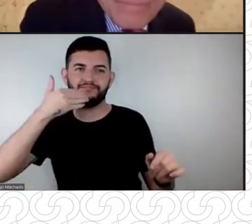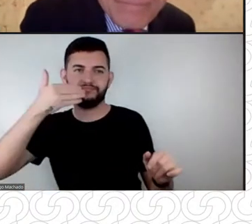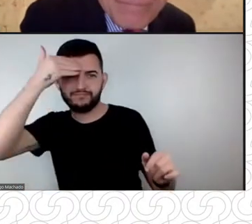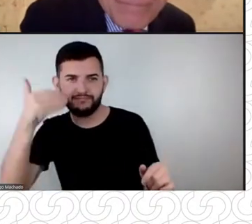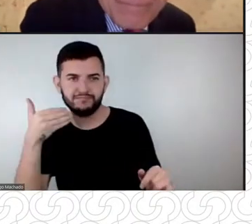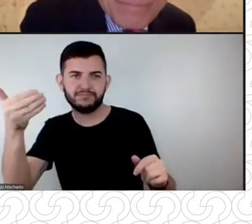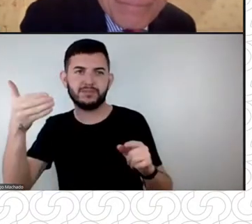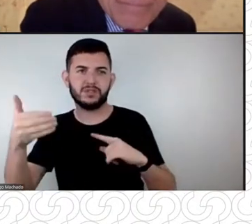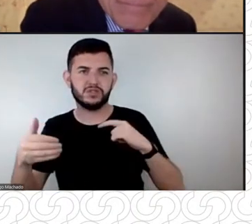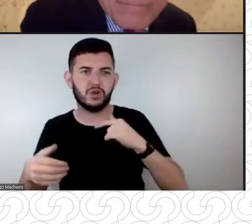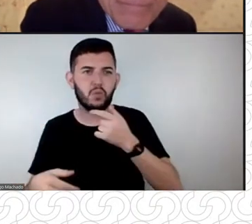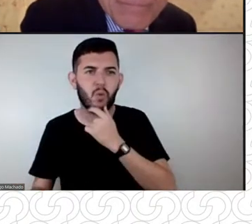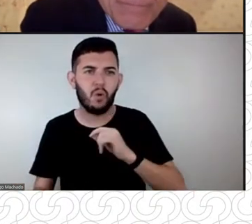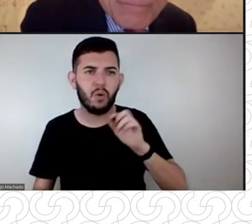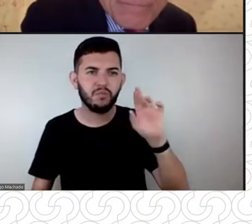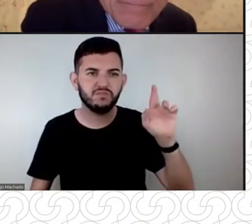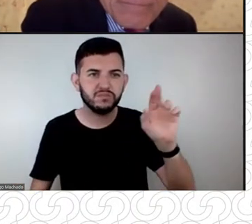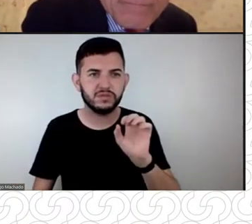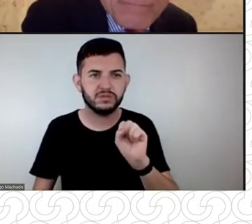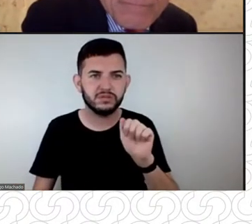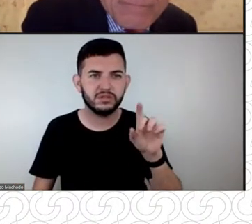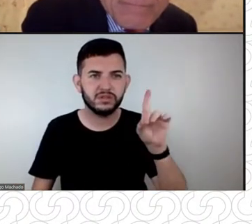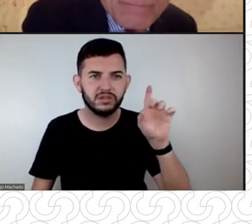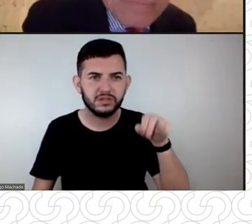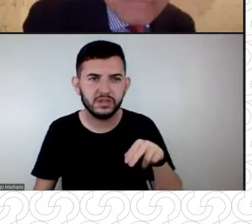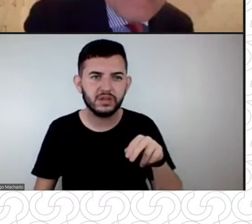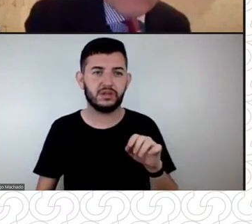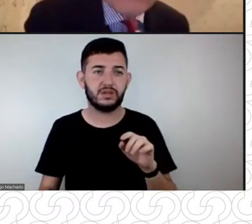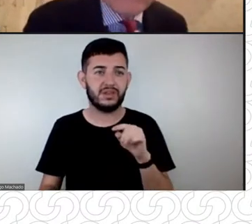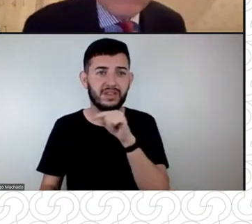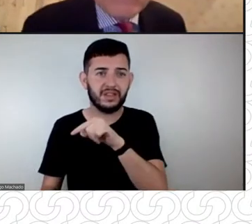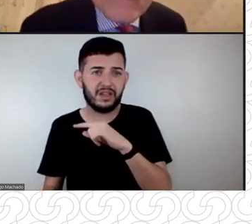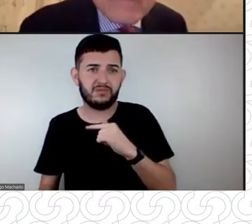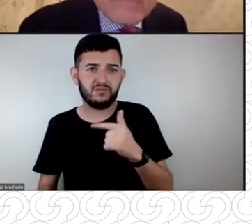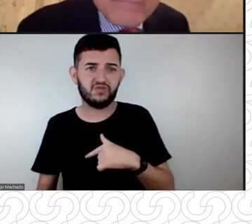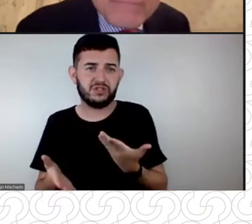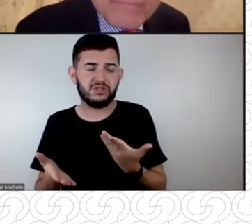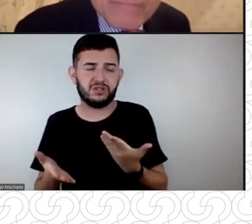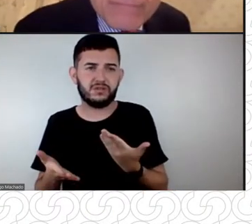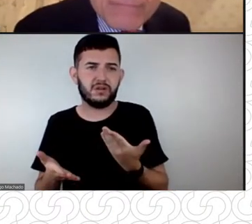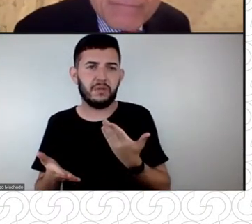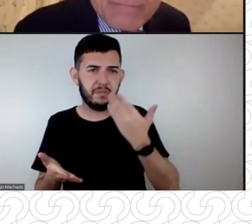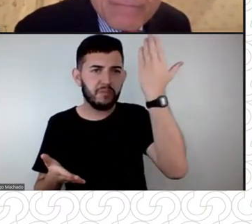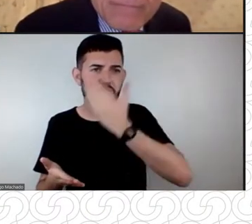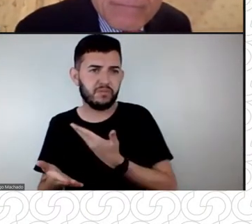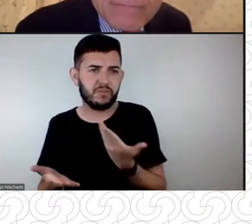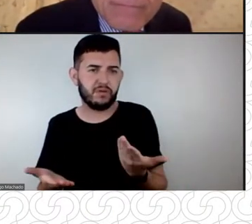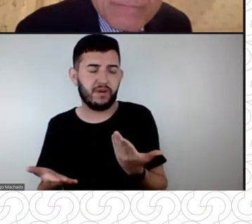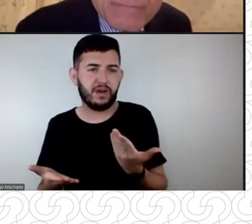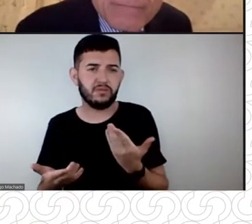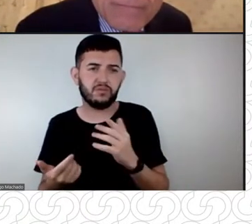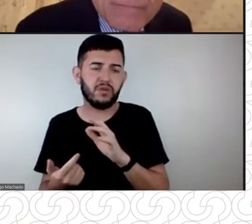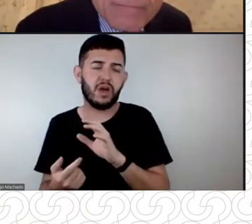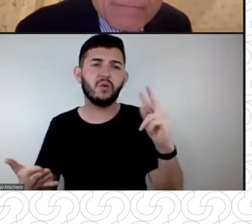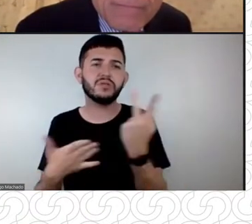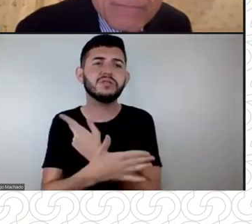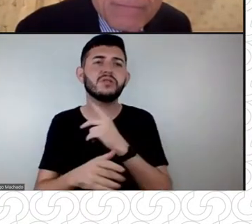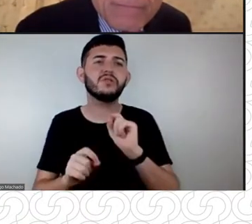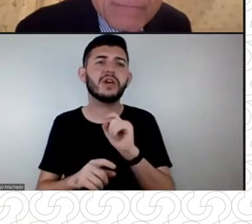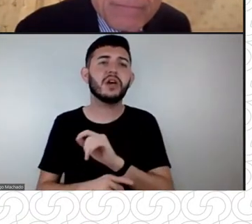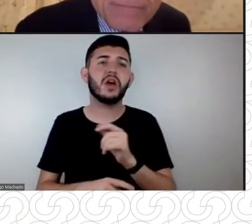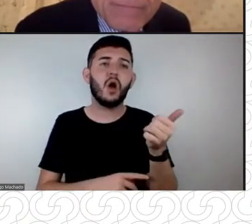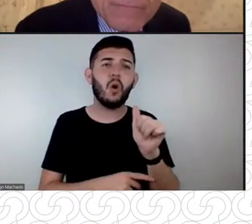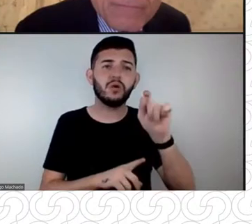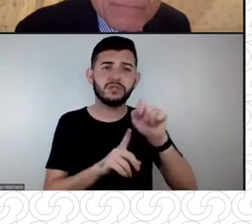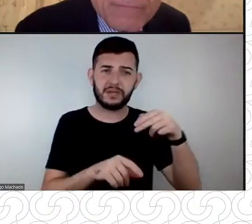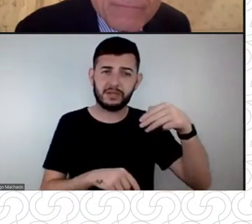com os atentados de 11 de setembro, em princípio. Como depois comprovado, a questão da farsa das armas de destruição em massa. Então,